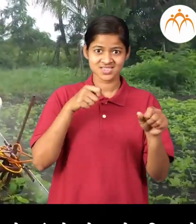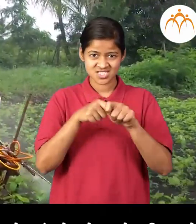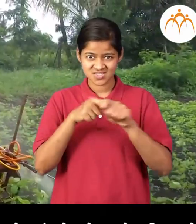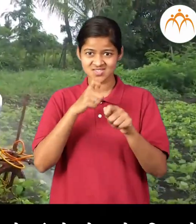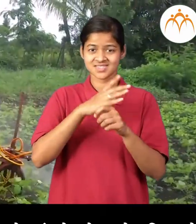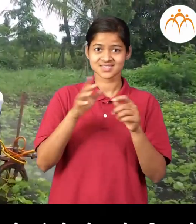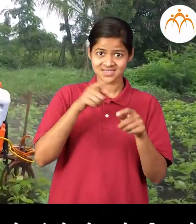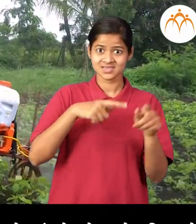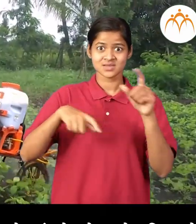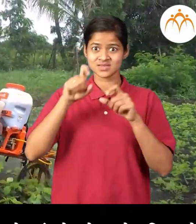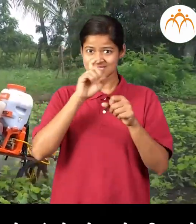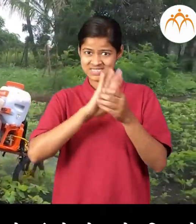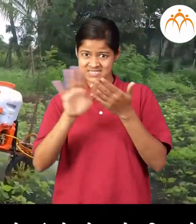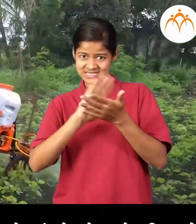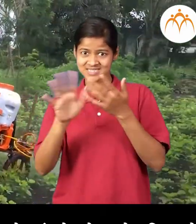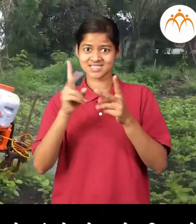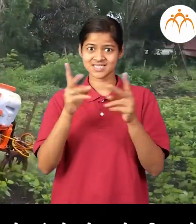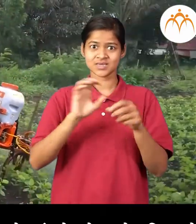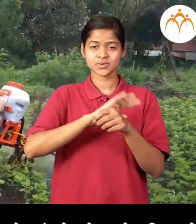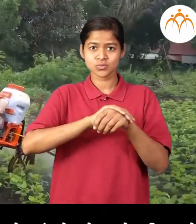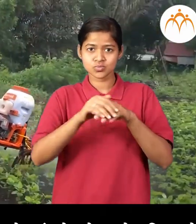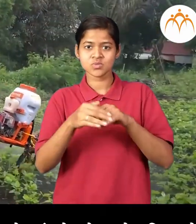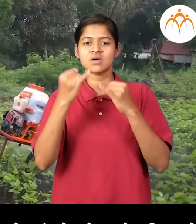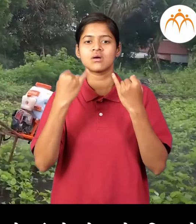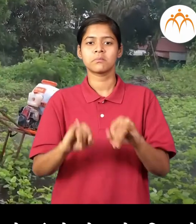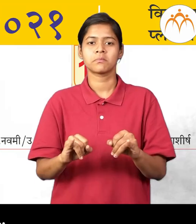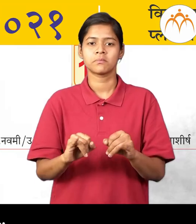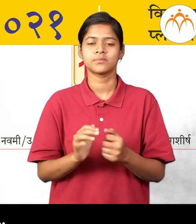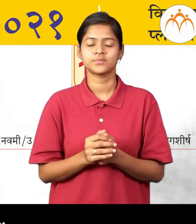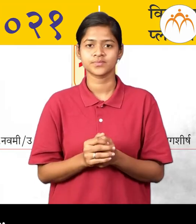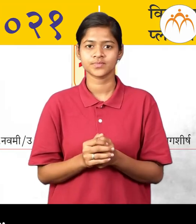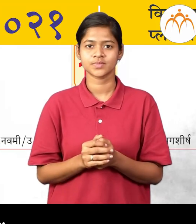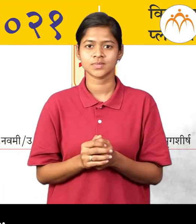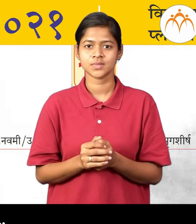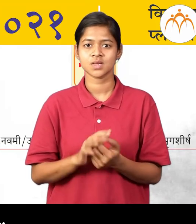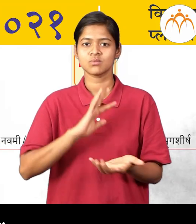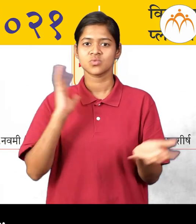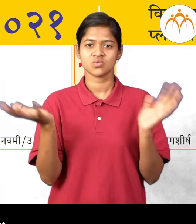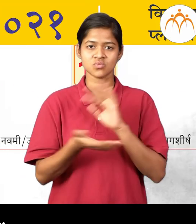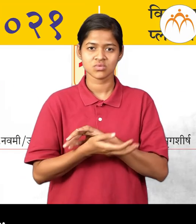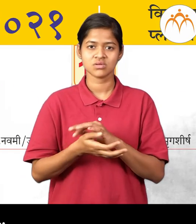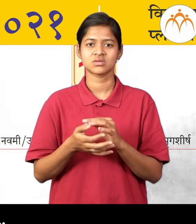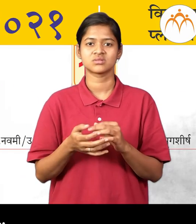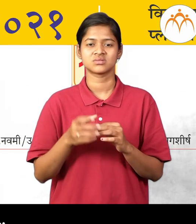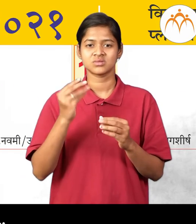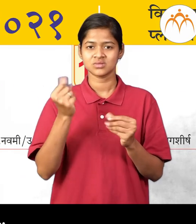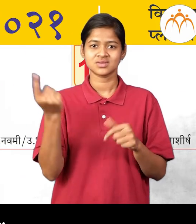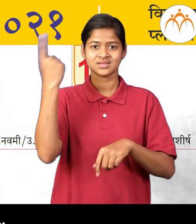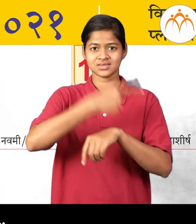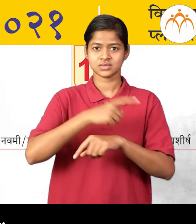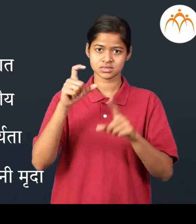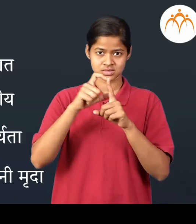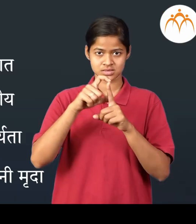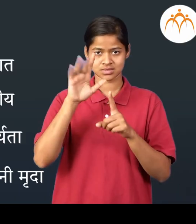શકે યામુલે મૃદેચા પોત બિઘળતો જાગતિક મૃદા દિન દરવર્શી 5 ડिસેંબર લા સાજરા